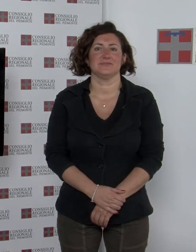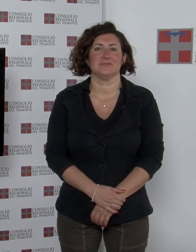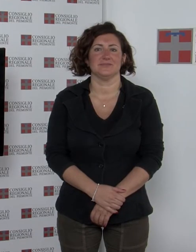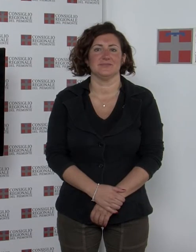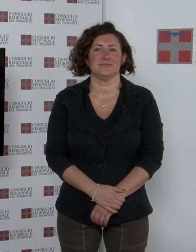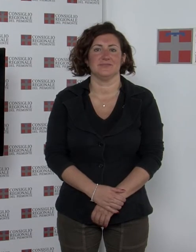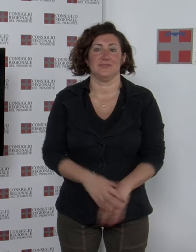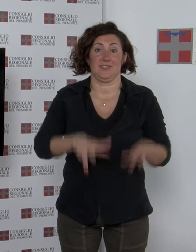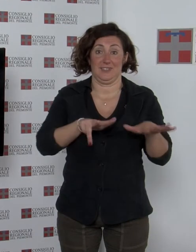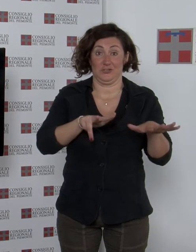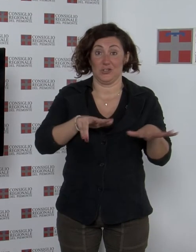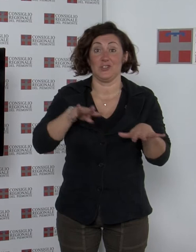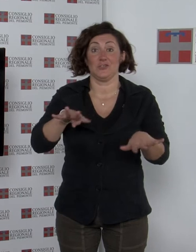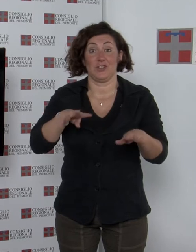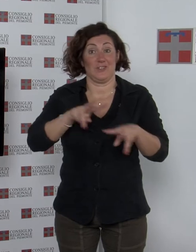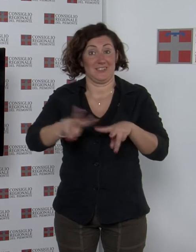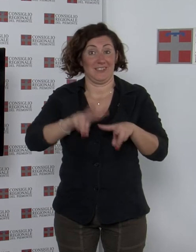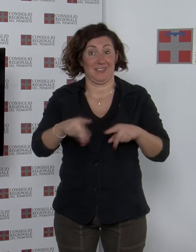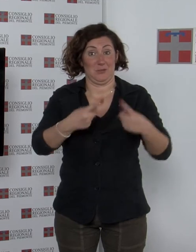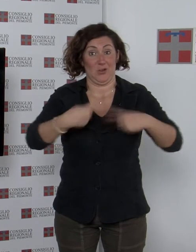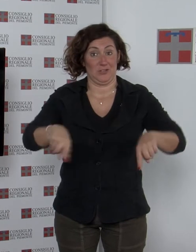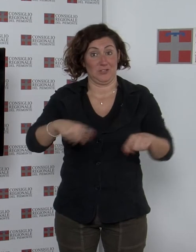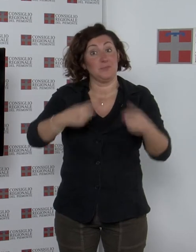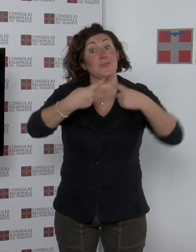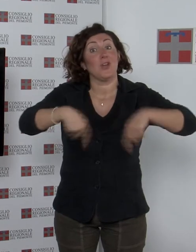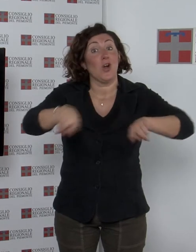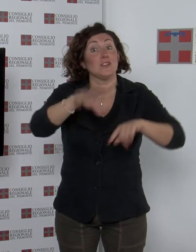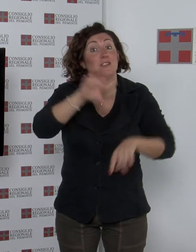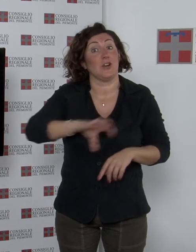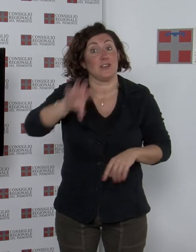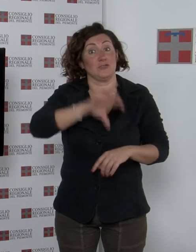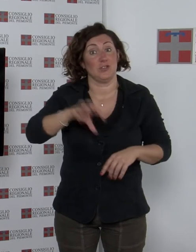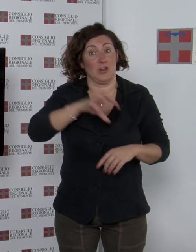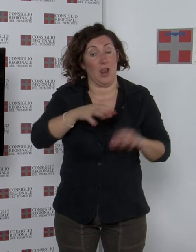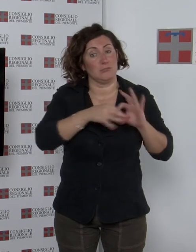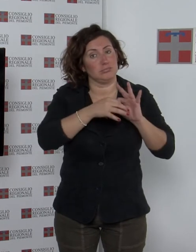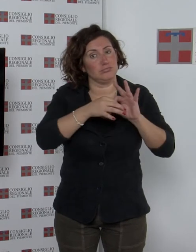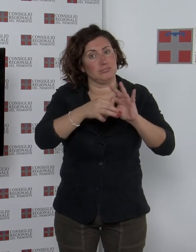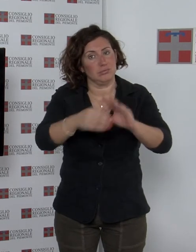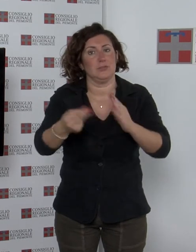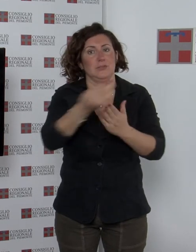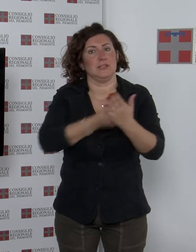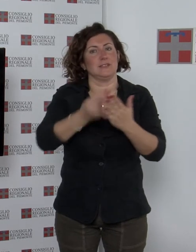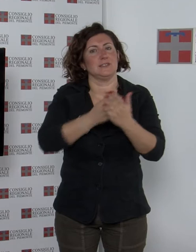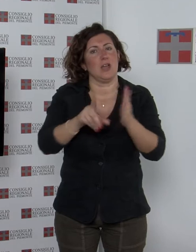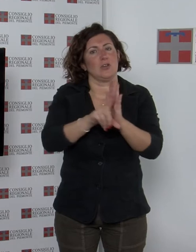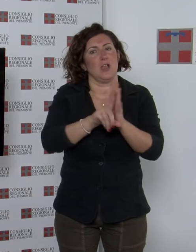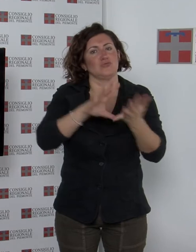sedute del 18 e 19 settembre il consiglio regionale ha proseguito l'esame del disegno di legge di riforma della normativa